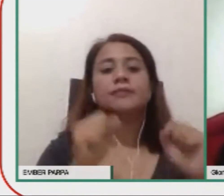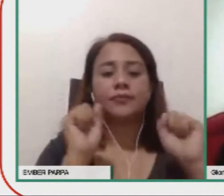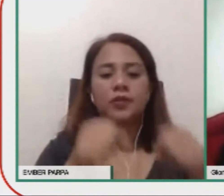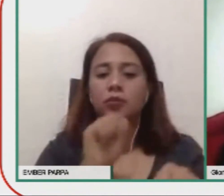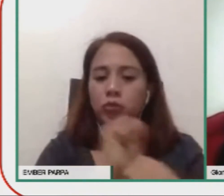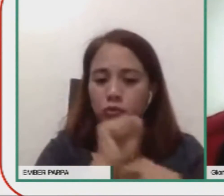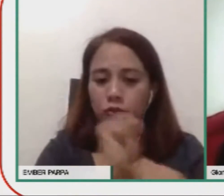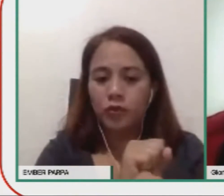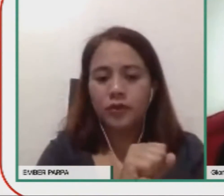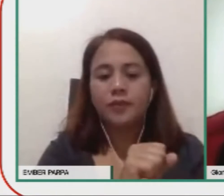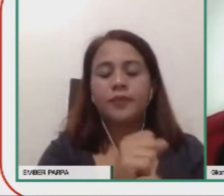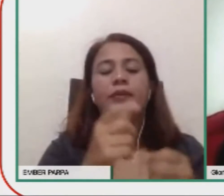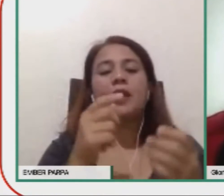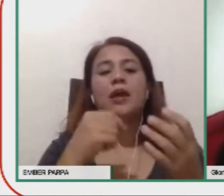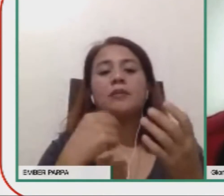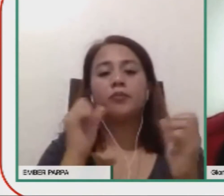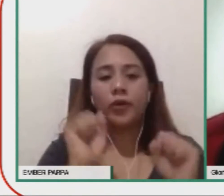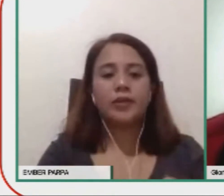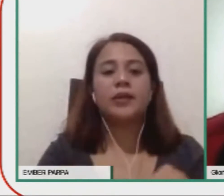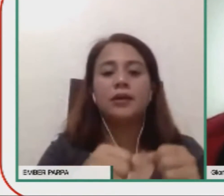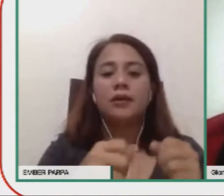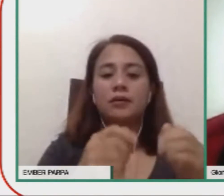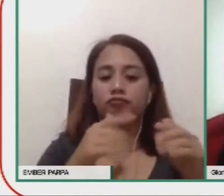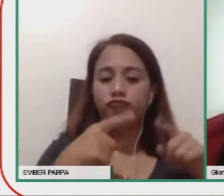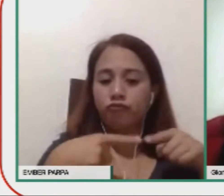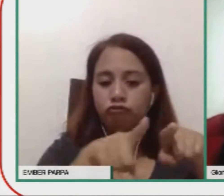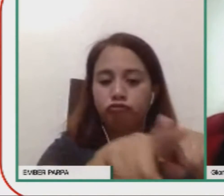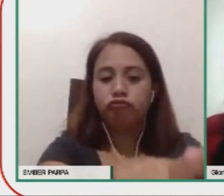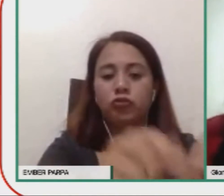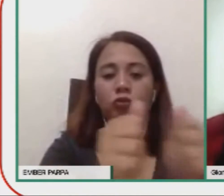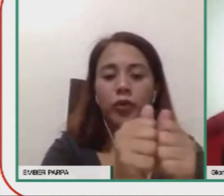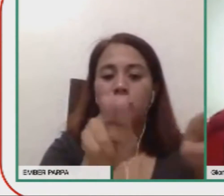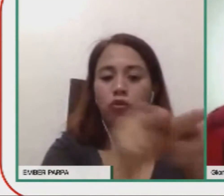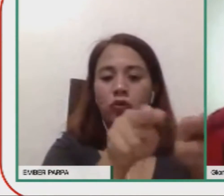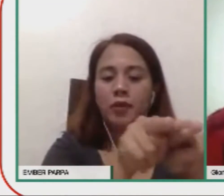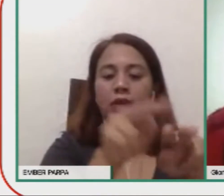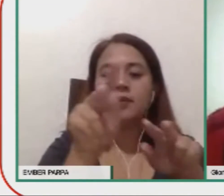pwede makipagsabayan sa mga normal na tao. So